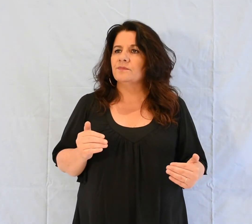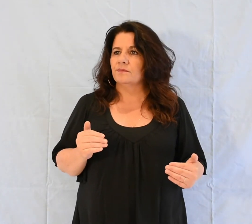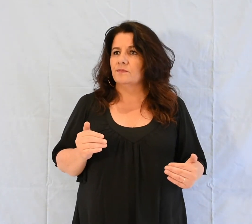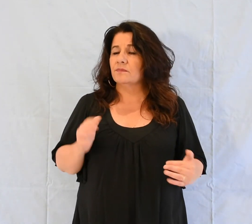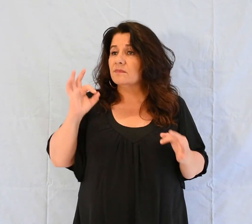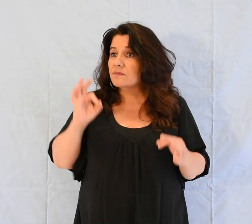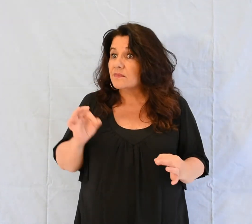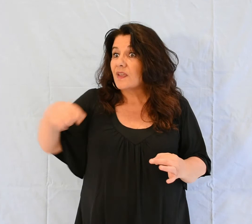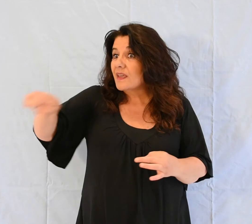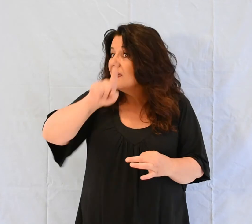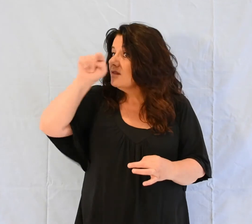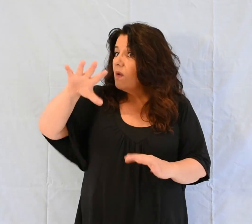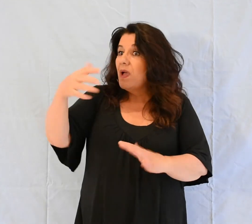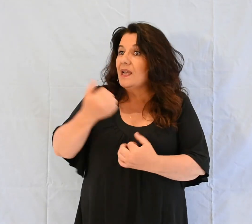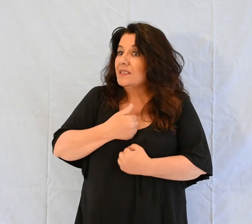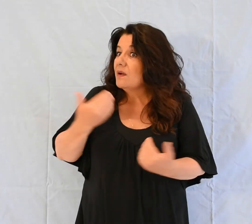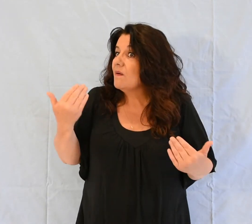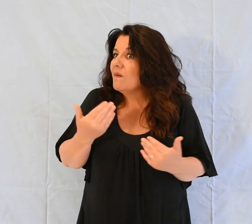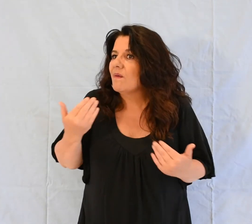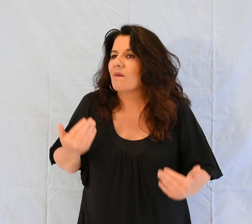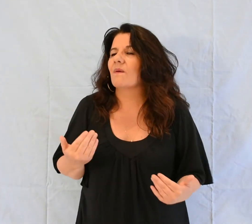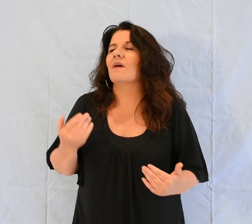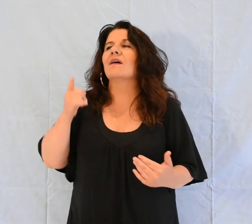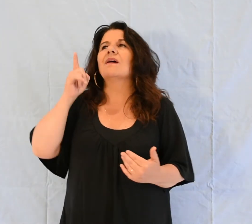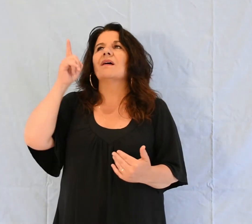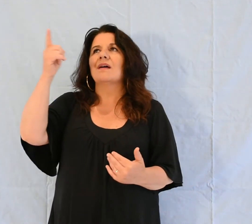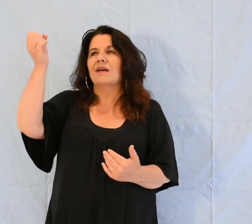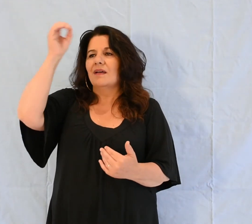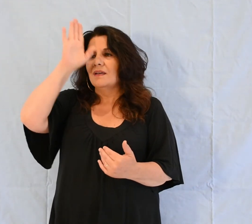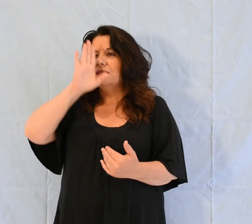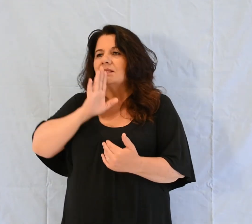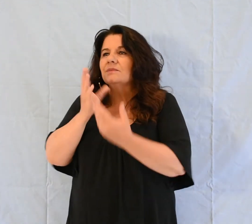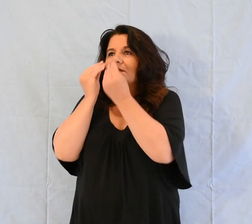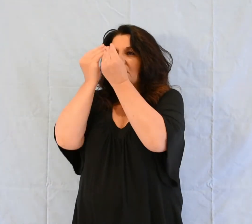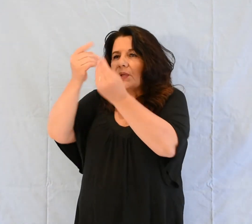Laissez-vous renouveler par la transformation spirituelle de votre pensée.